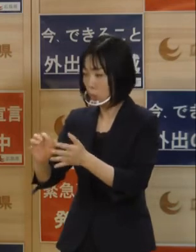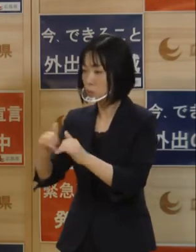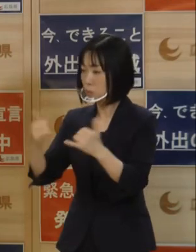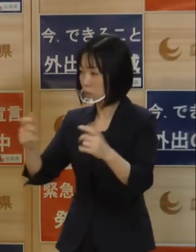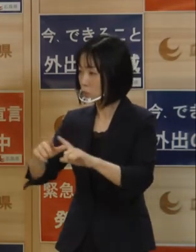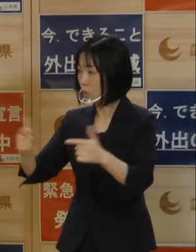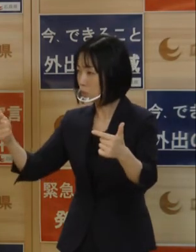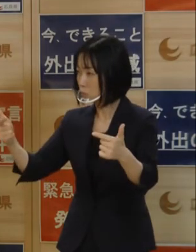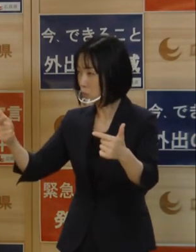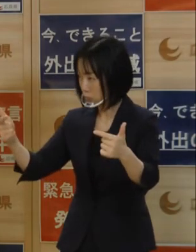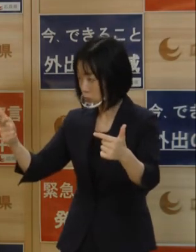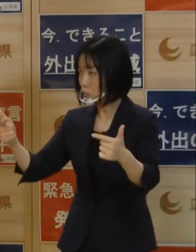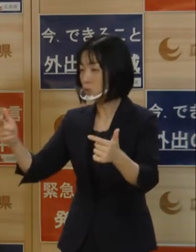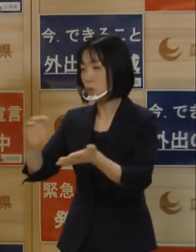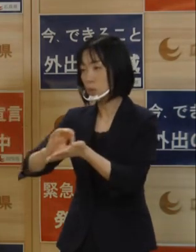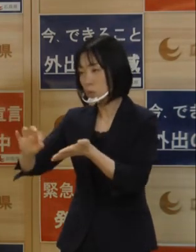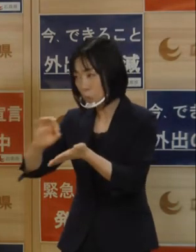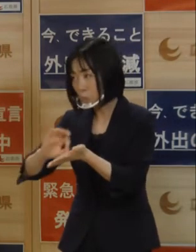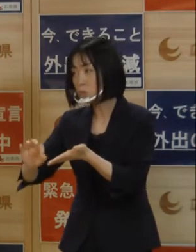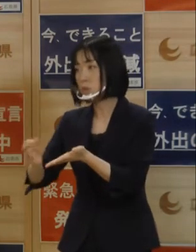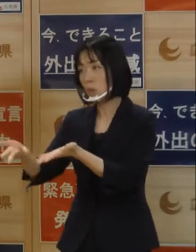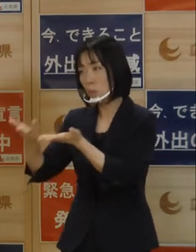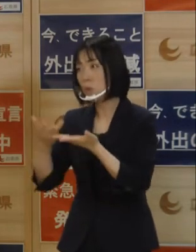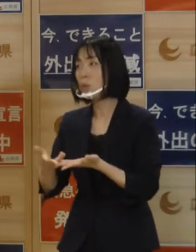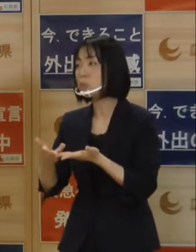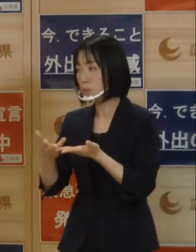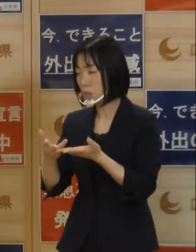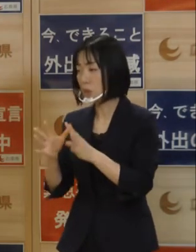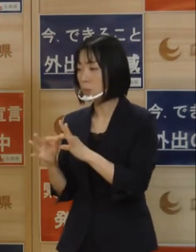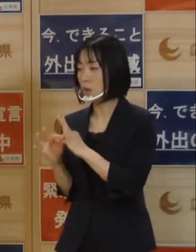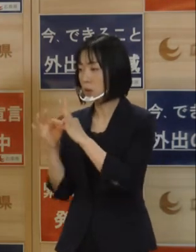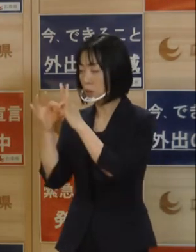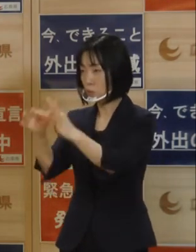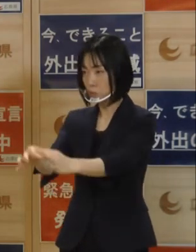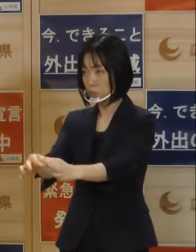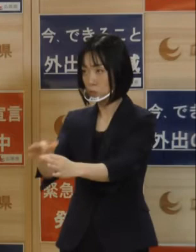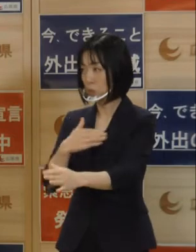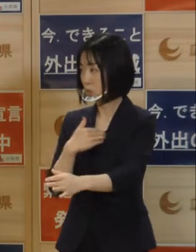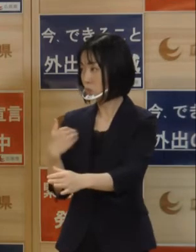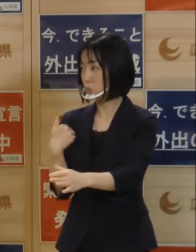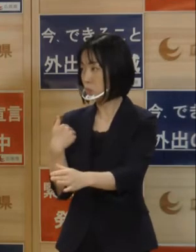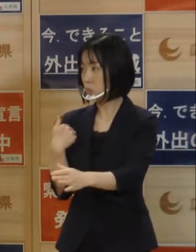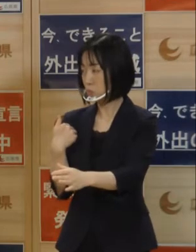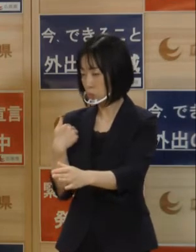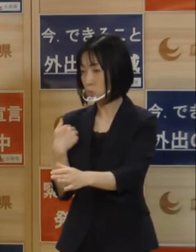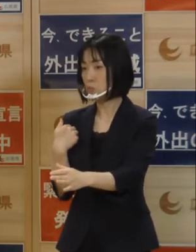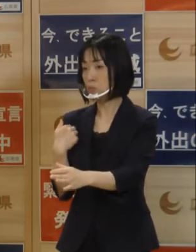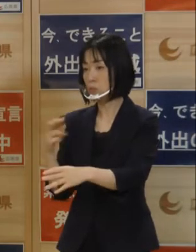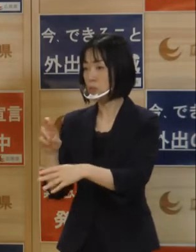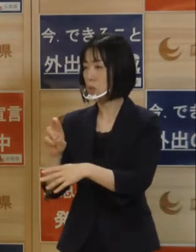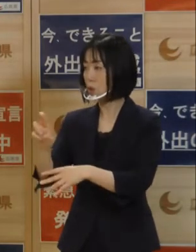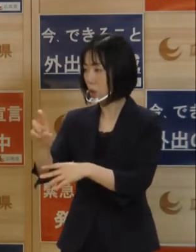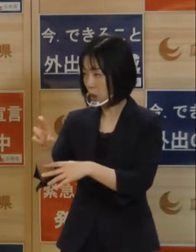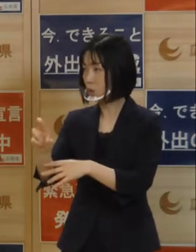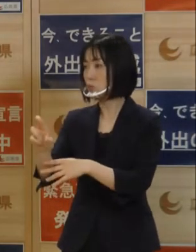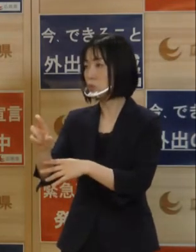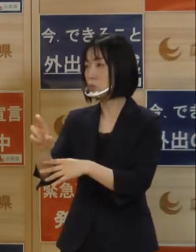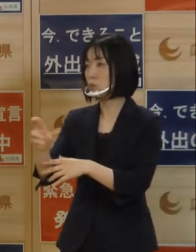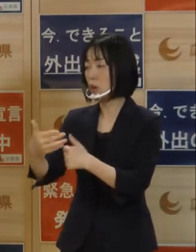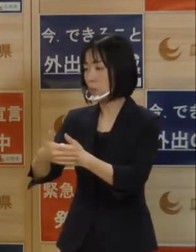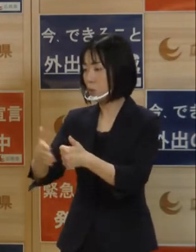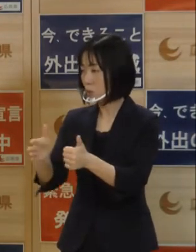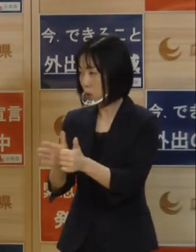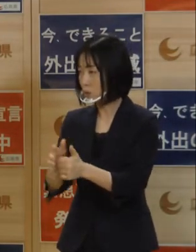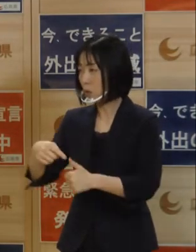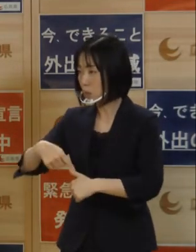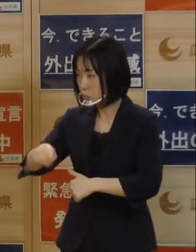りあの継続するということだと、継続というかあの路線をですね、守られていくということだと思います